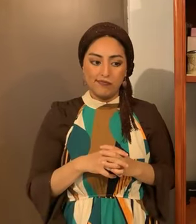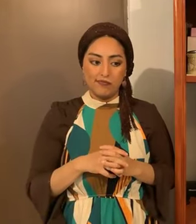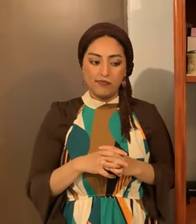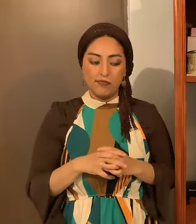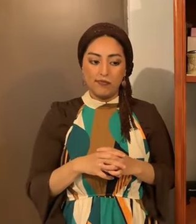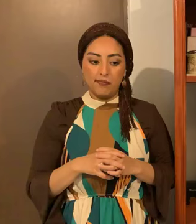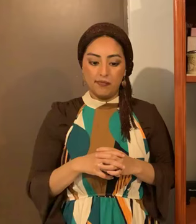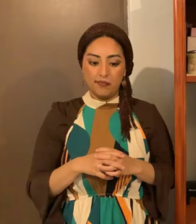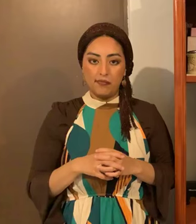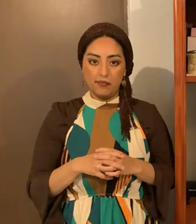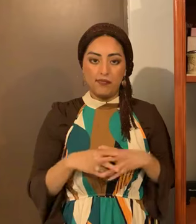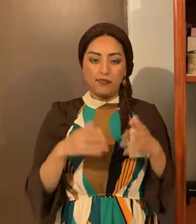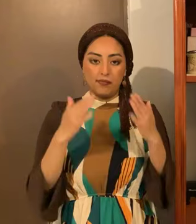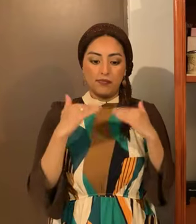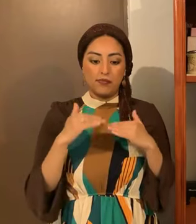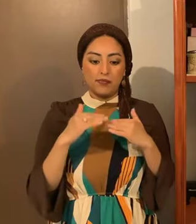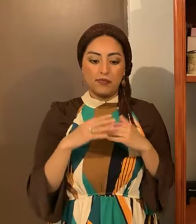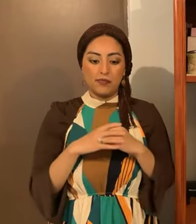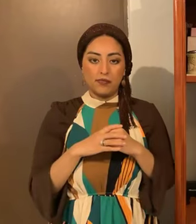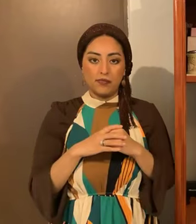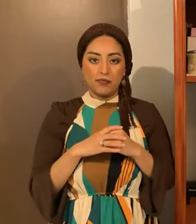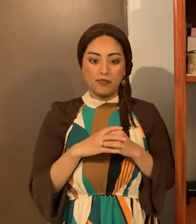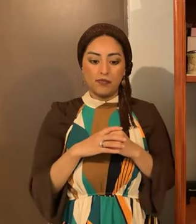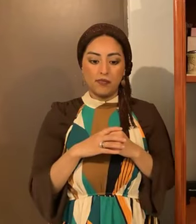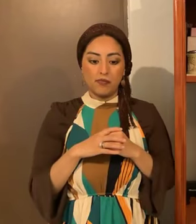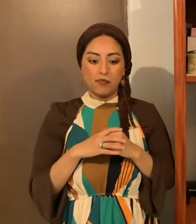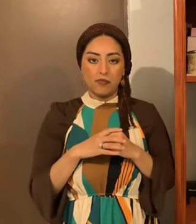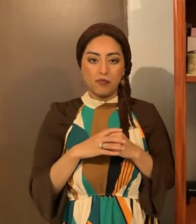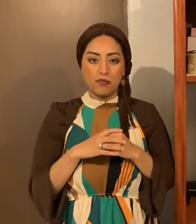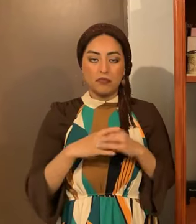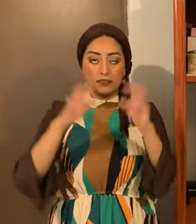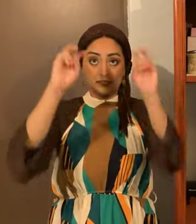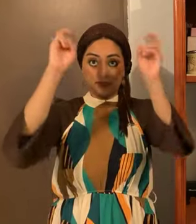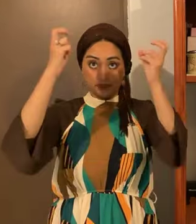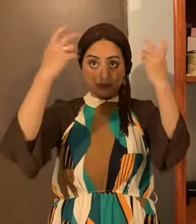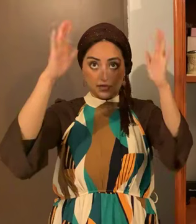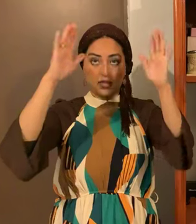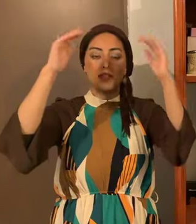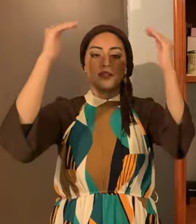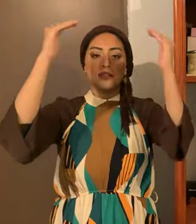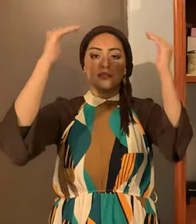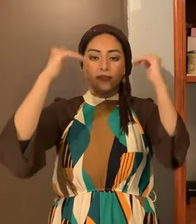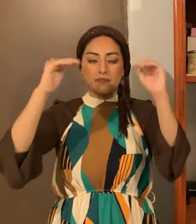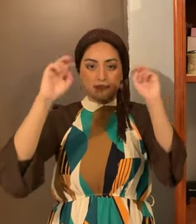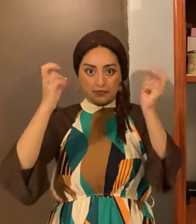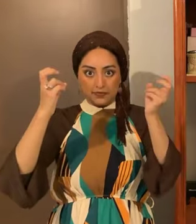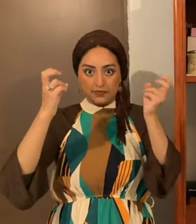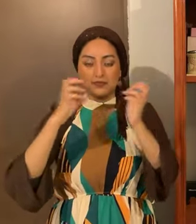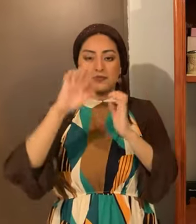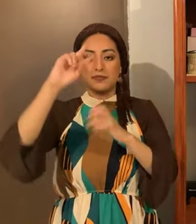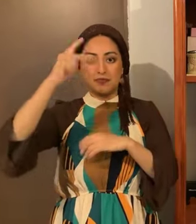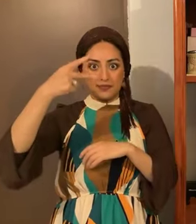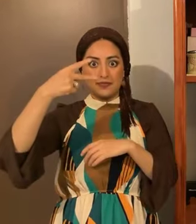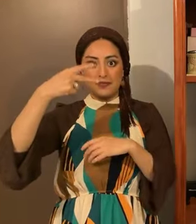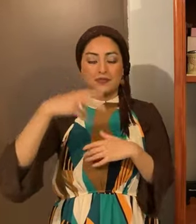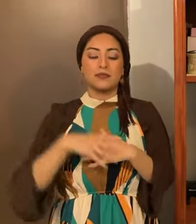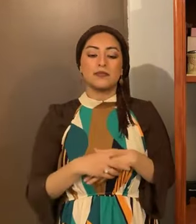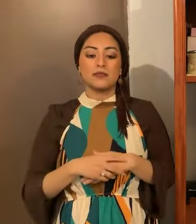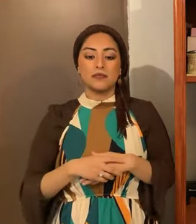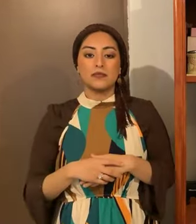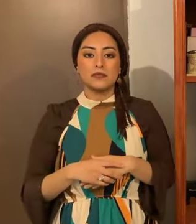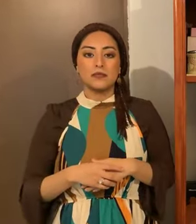vamos a pasar a otro subtema, por así decirlo, dentro de esta administración, que es muy